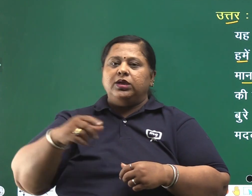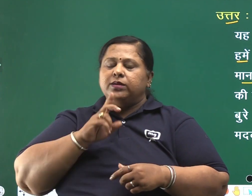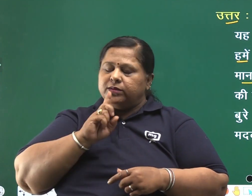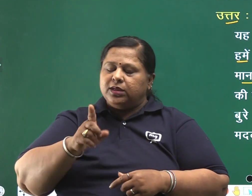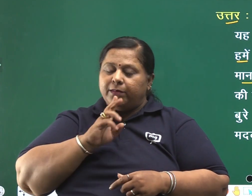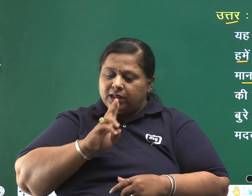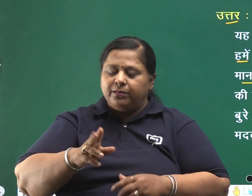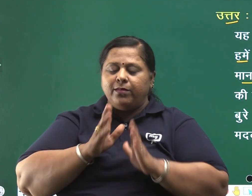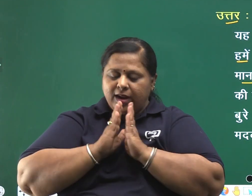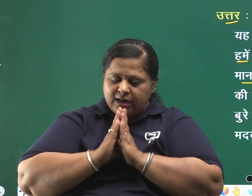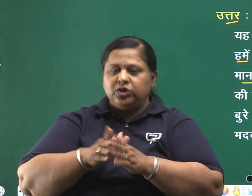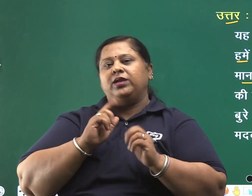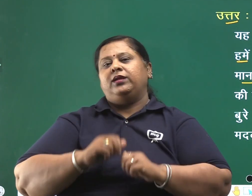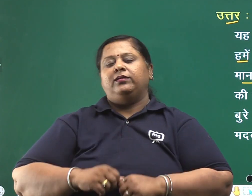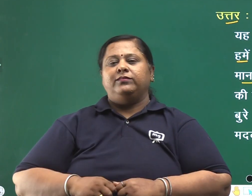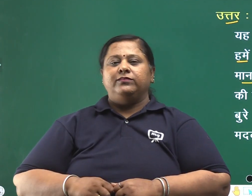माननी चाहिए,